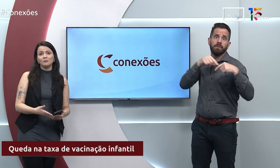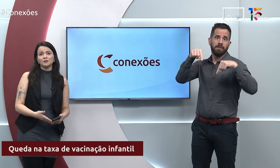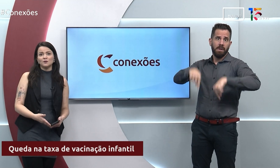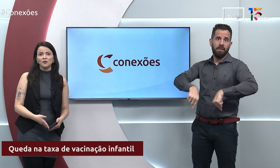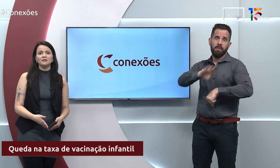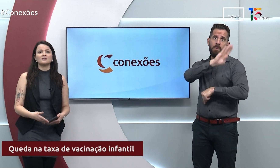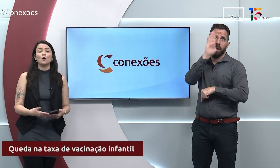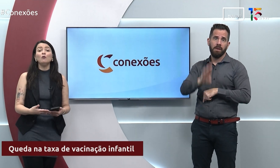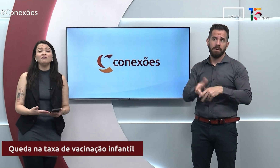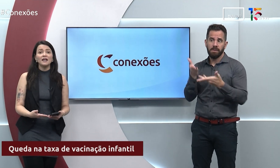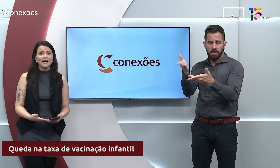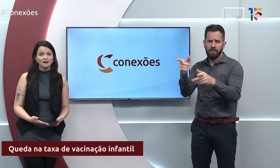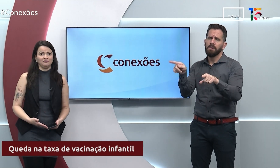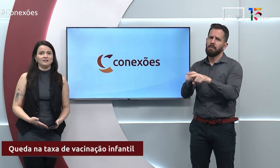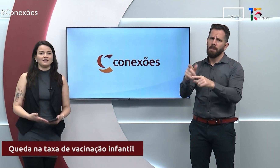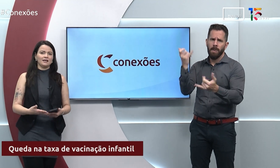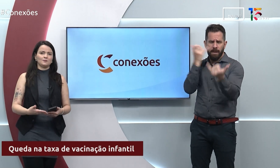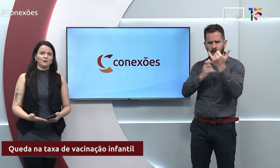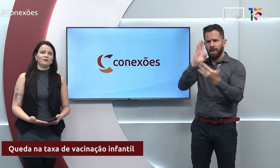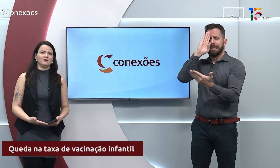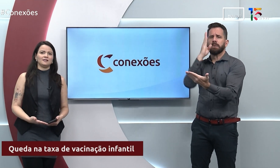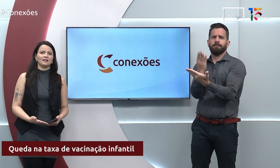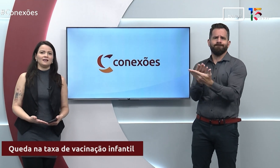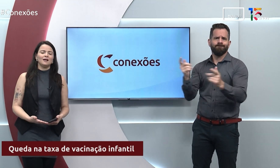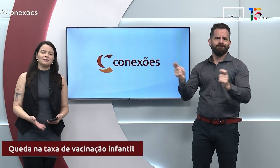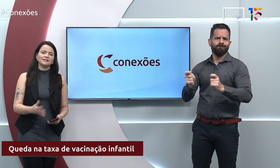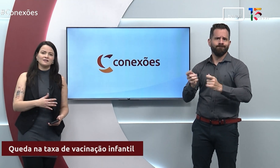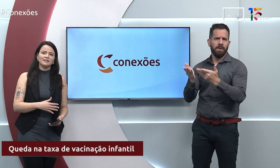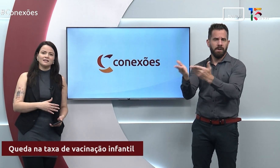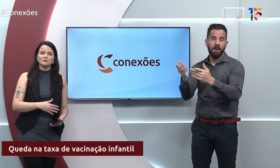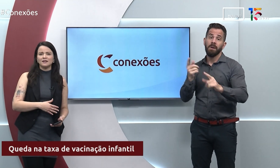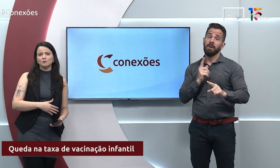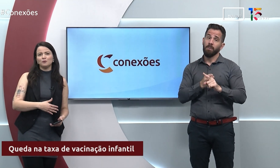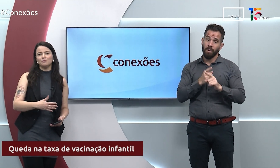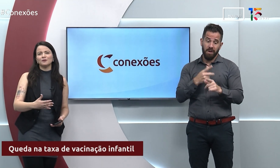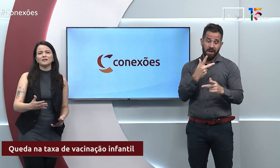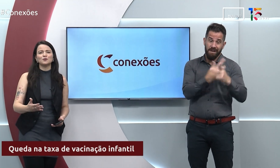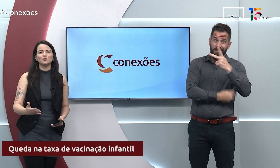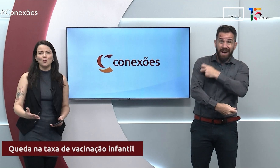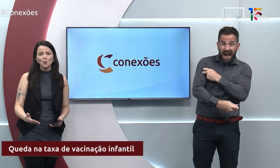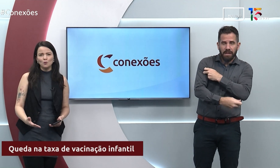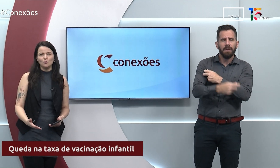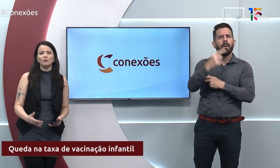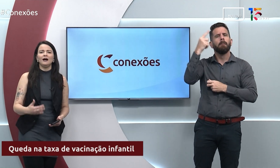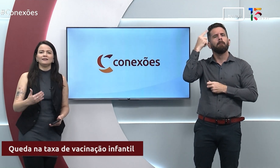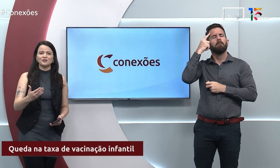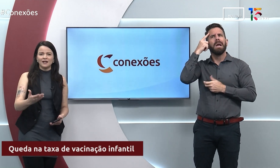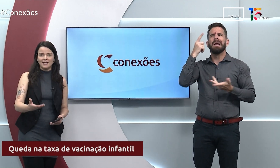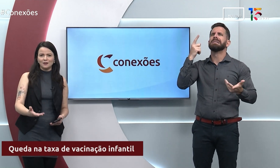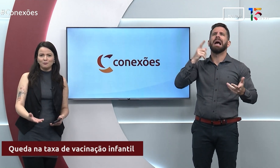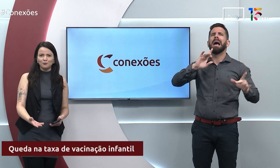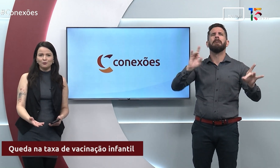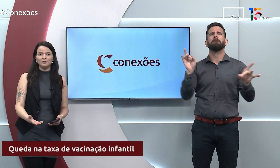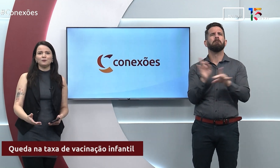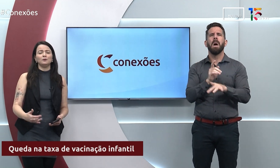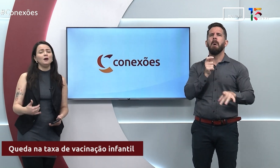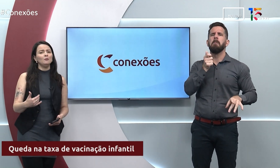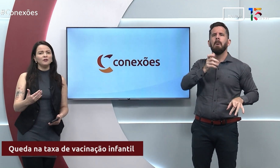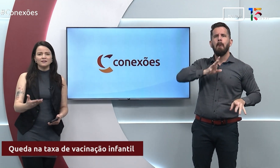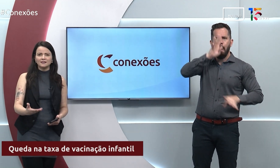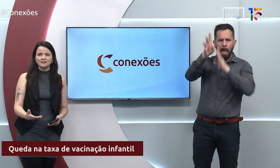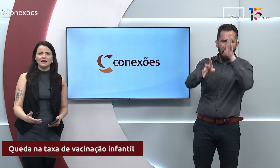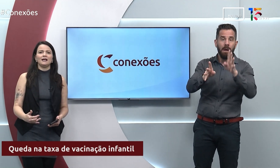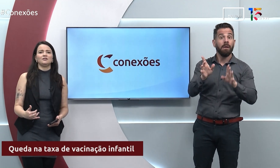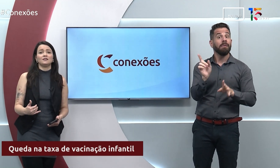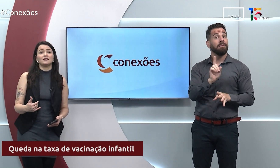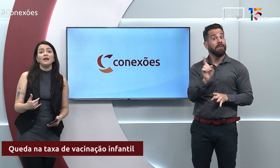ter informações confiáveis a respeito da vacina. Porque essas vacinas passam por um processo longo até chegarem ao público,